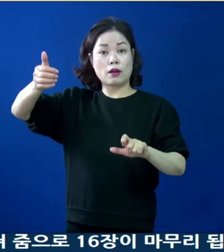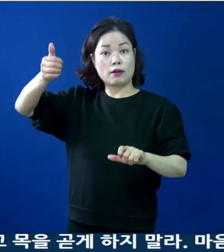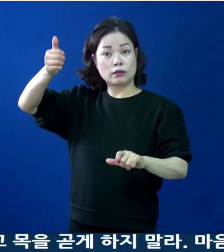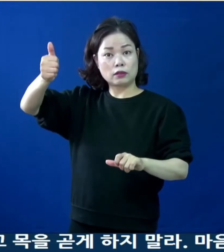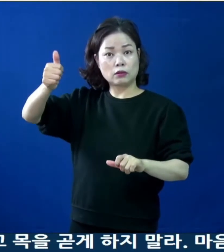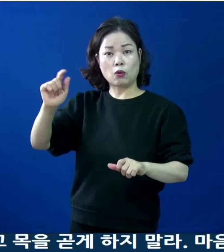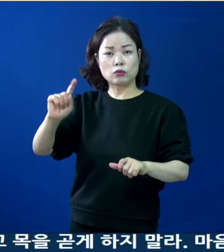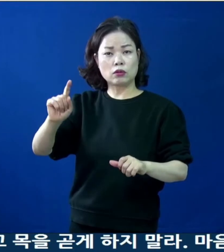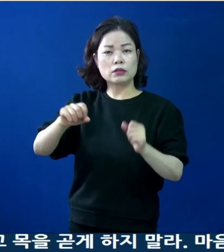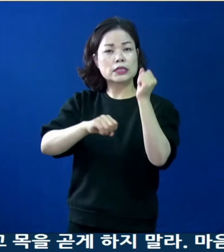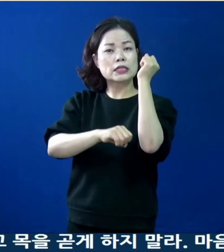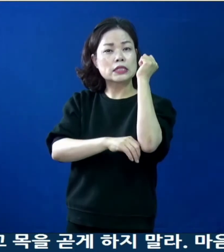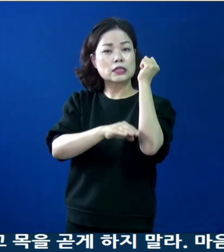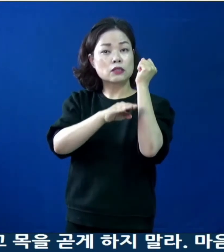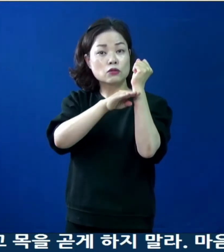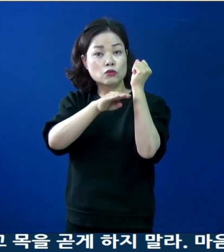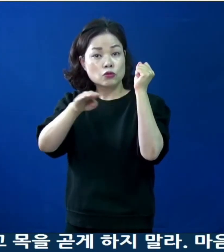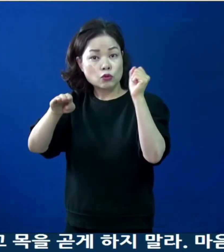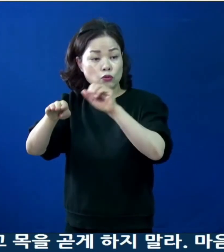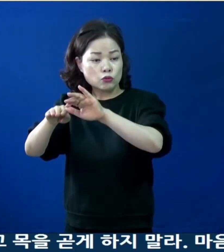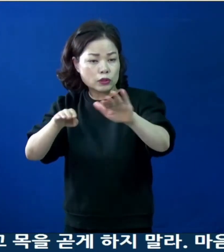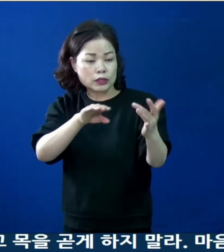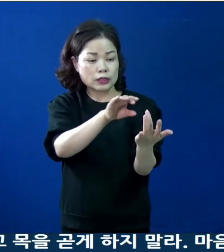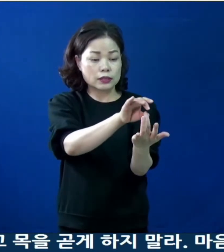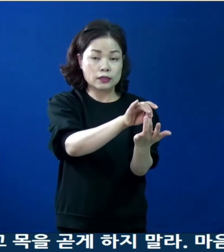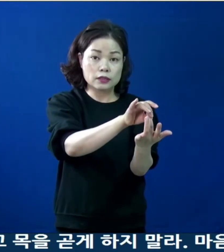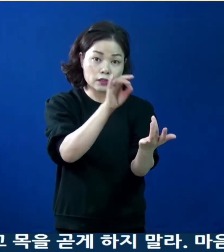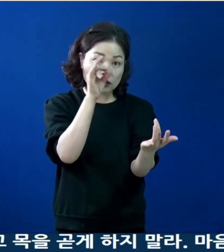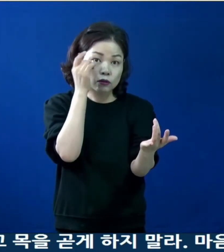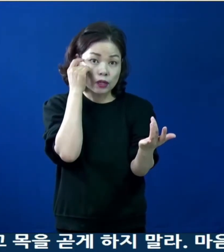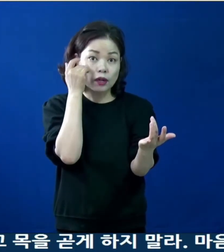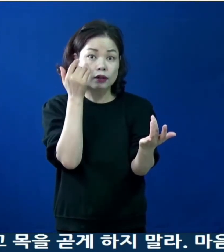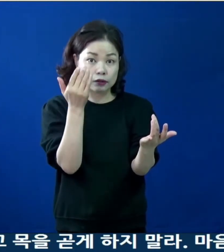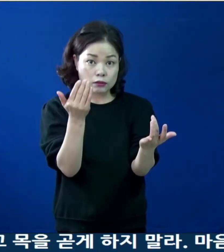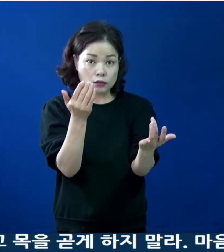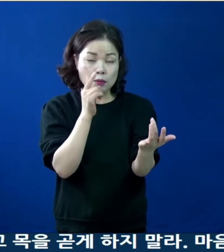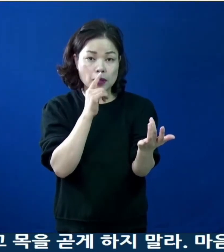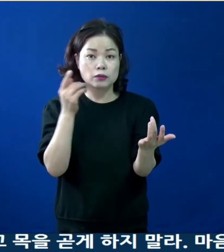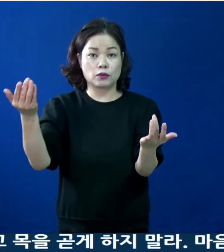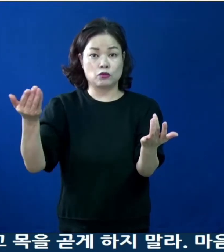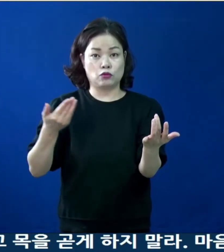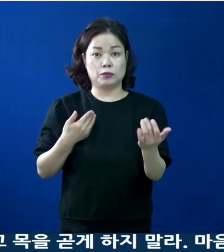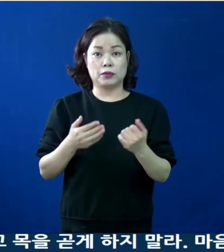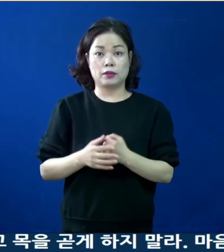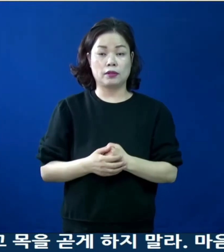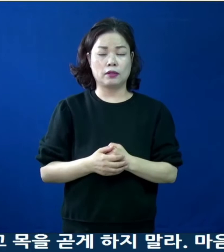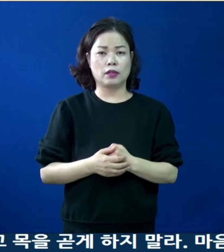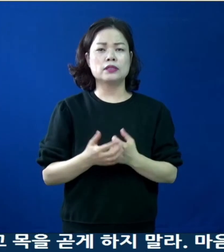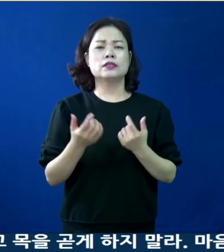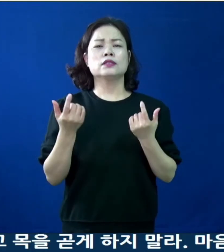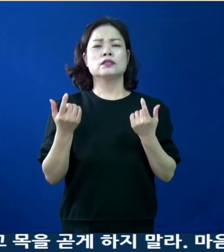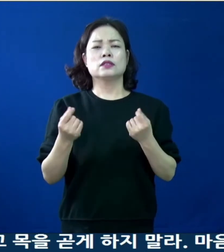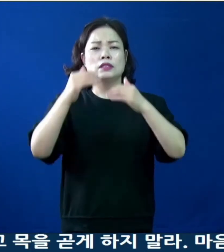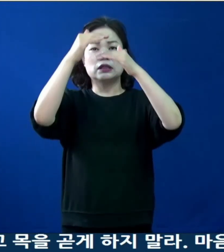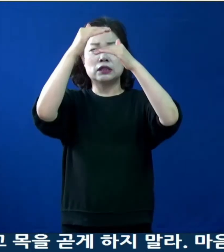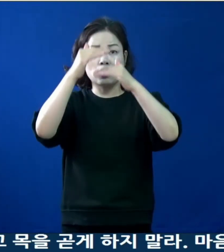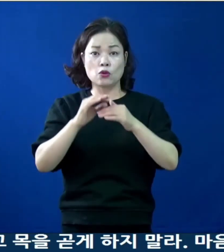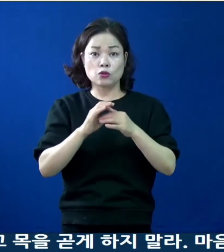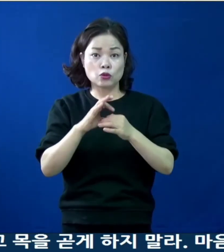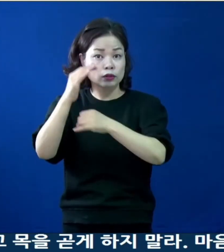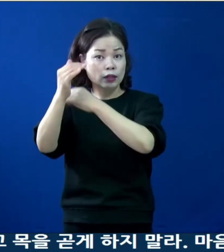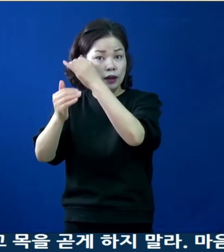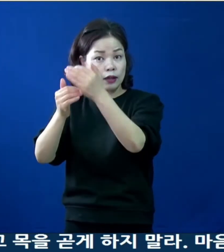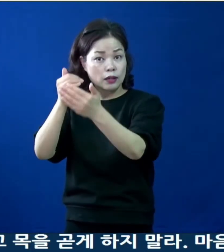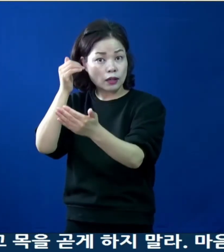하나님께서 어떤 기준으로 우리를 선택하셨는가를 말씀하시죠. 이렇게 이 내용을 통해서